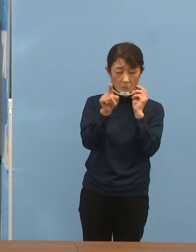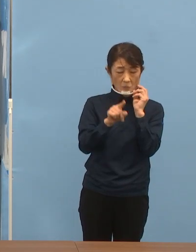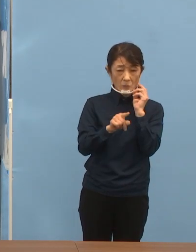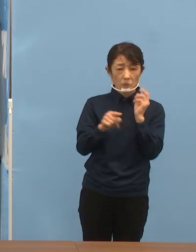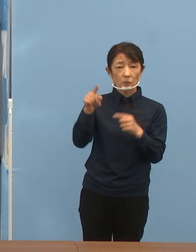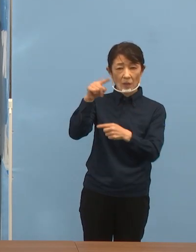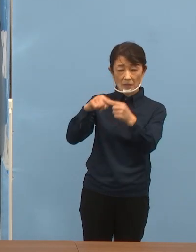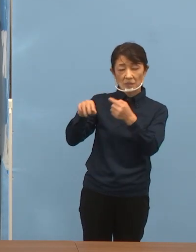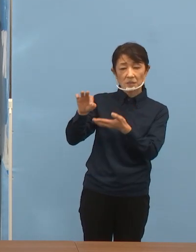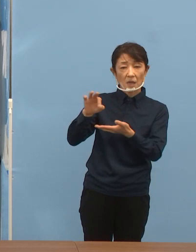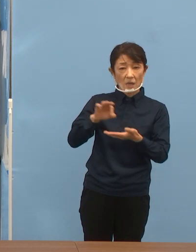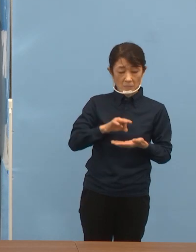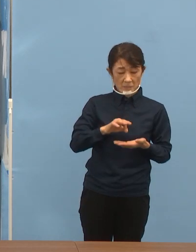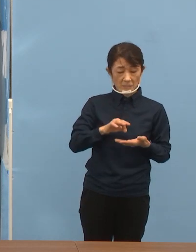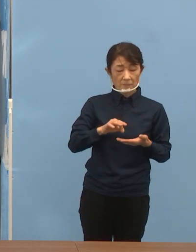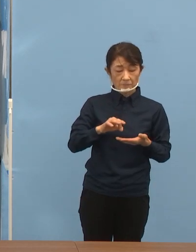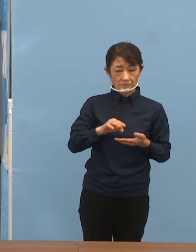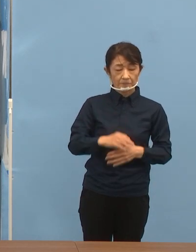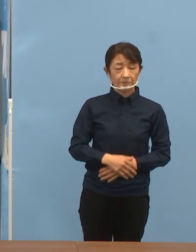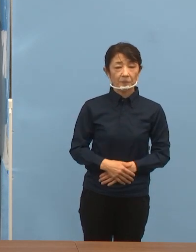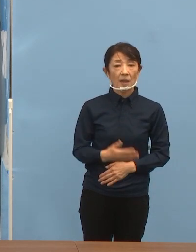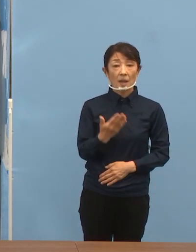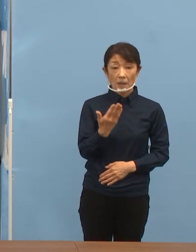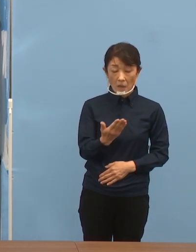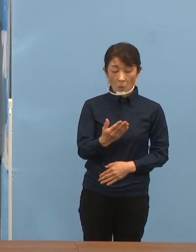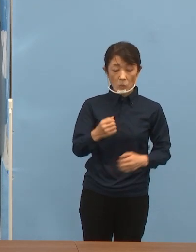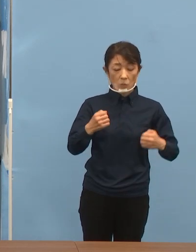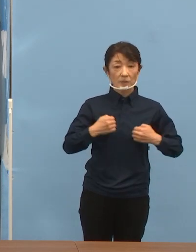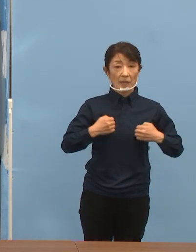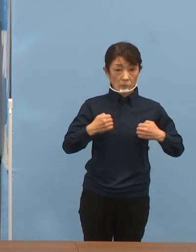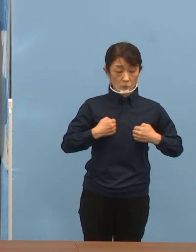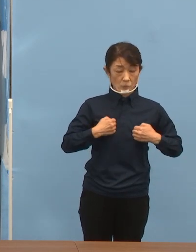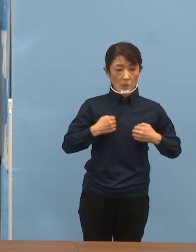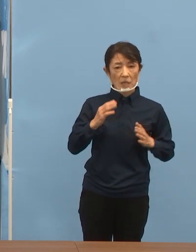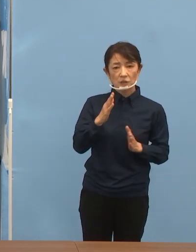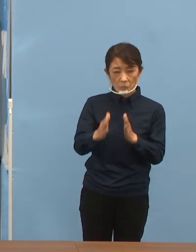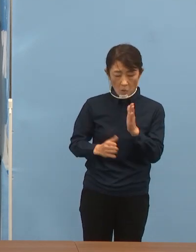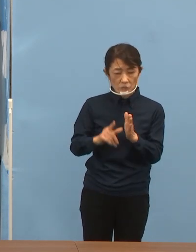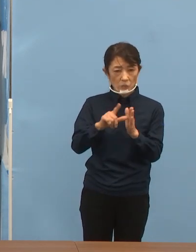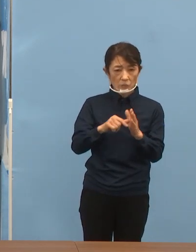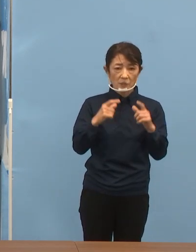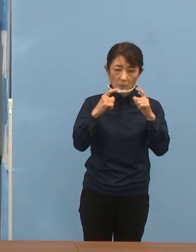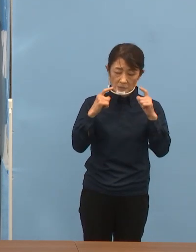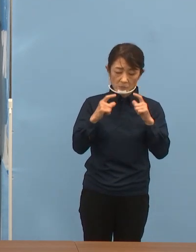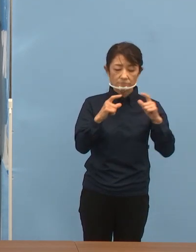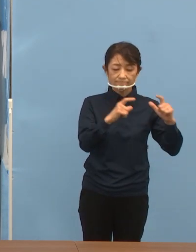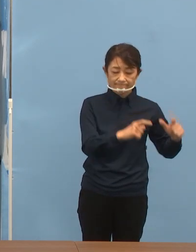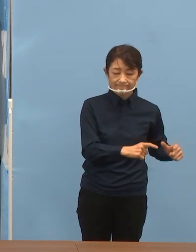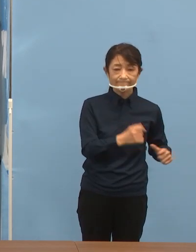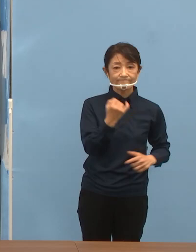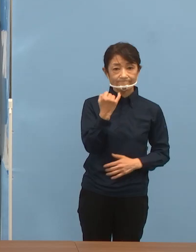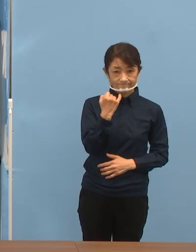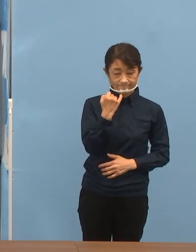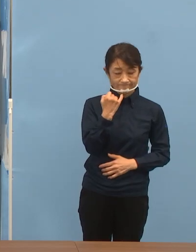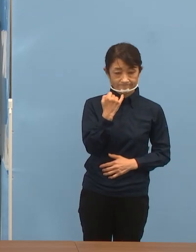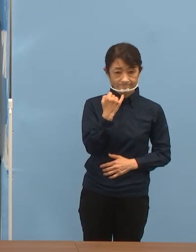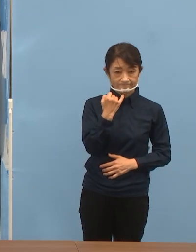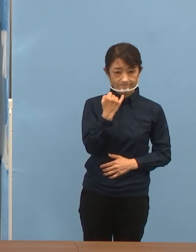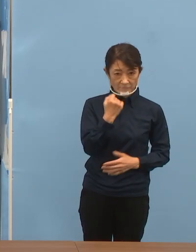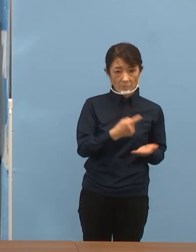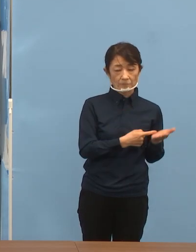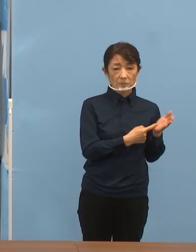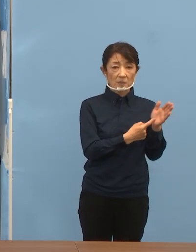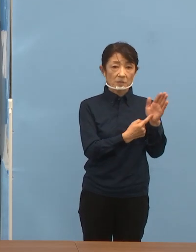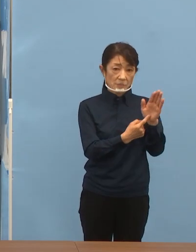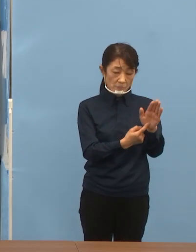に体育の授業やその運動部の活動におけるマスクの着用は必要ないというふうなことを示